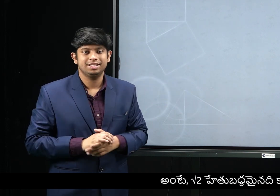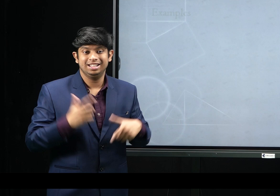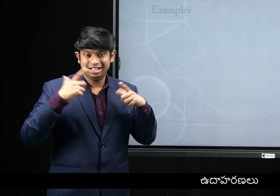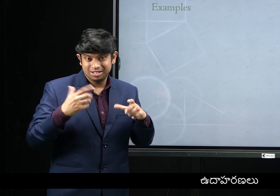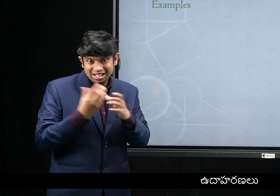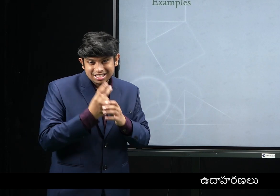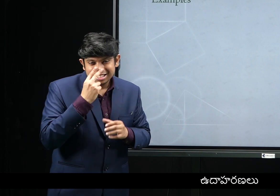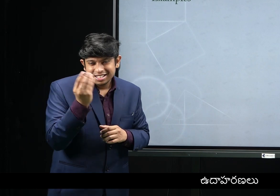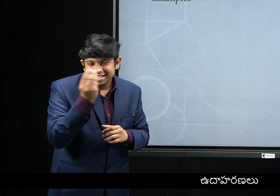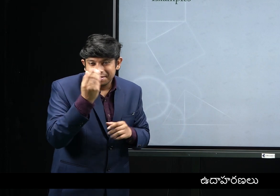ఉదాహరణ